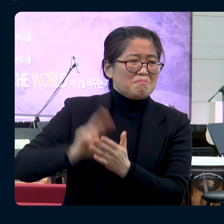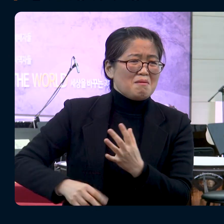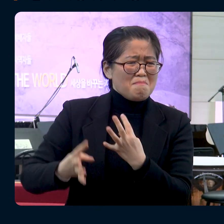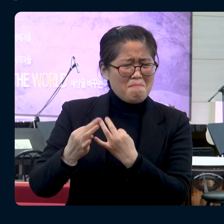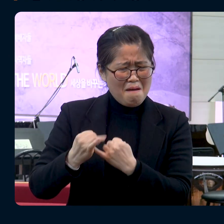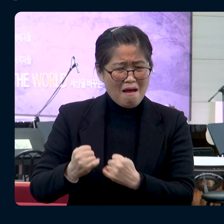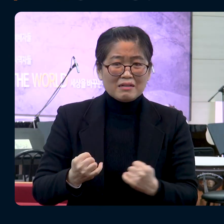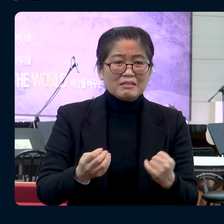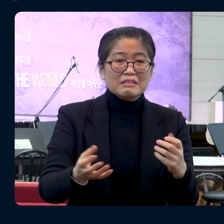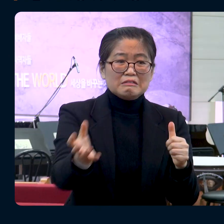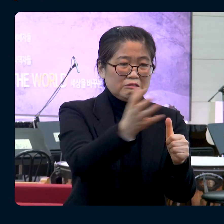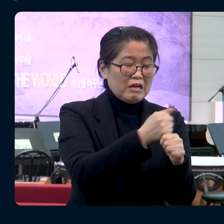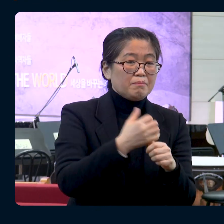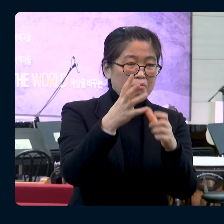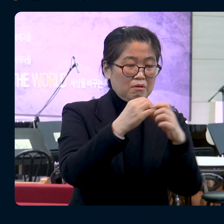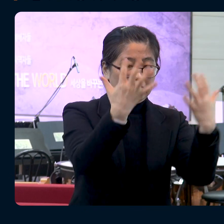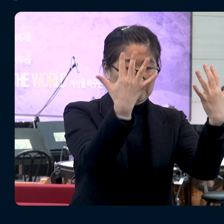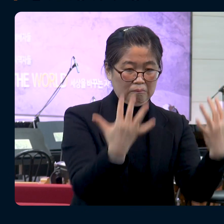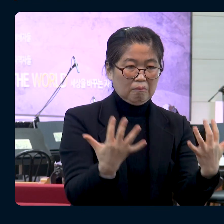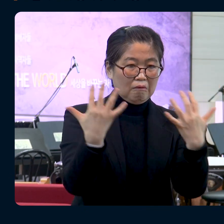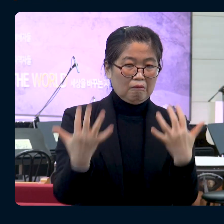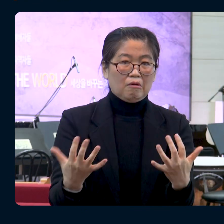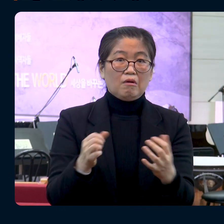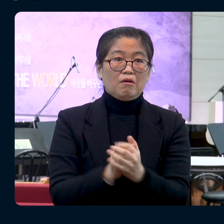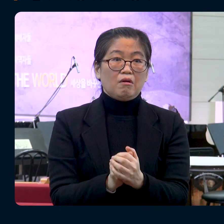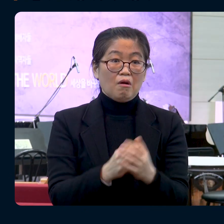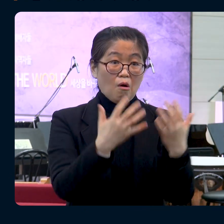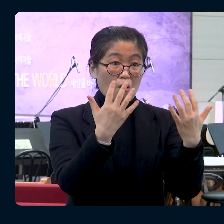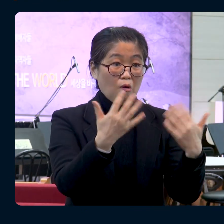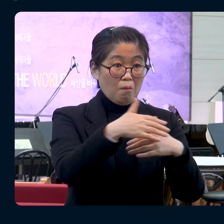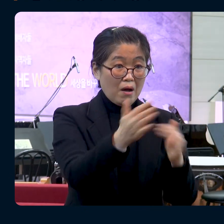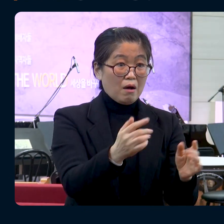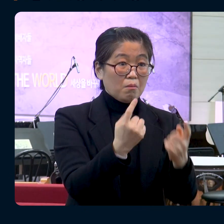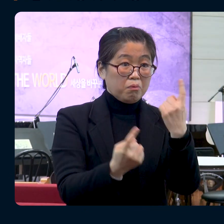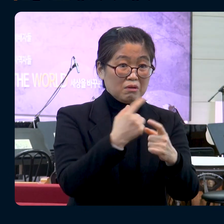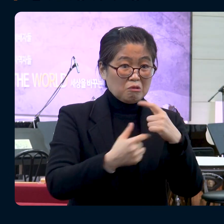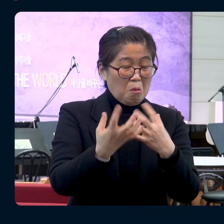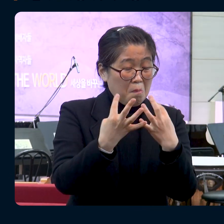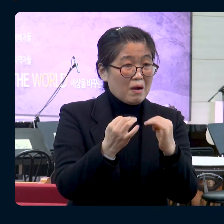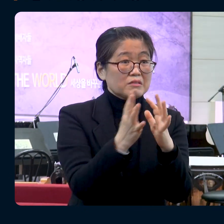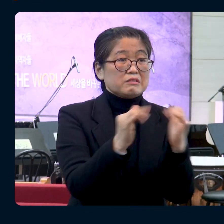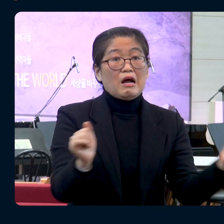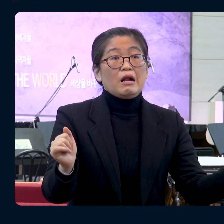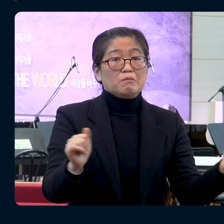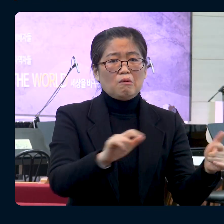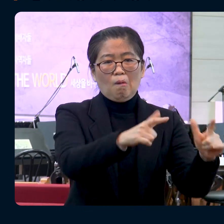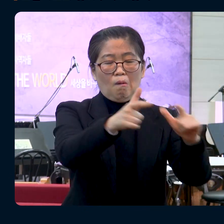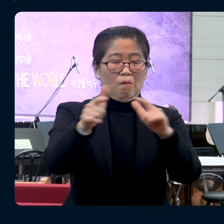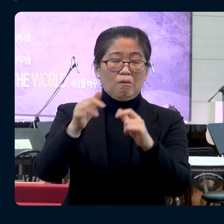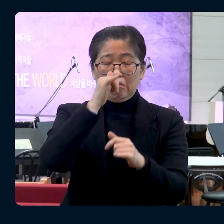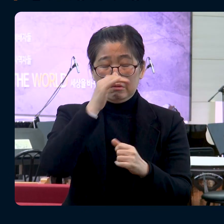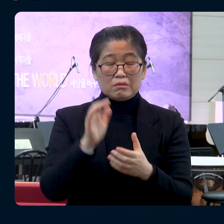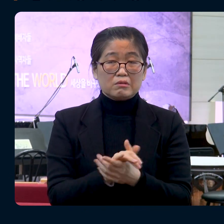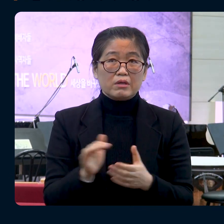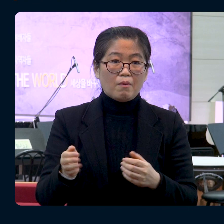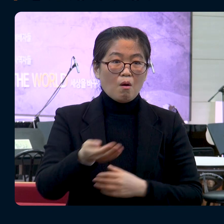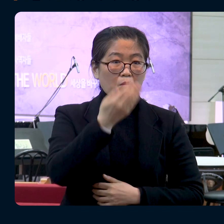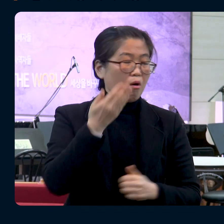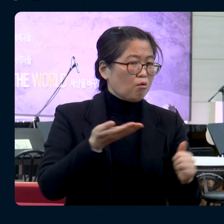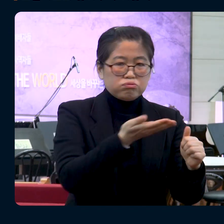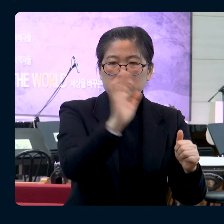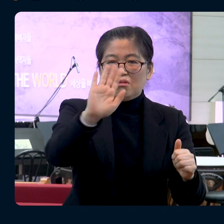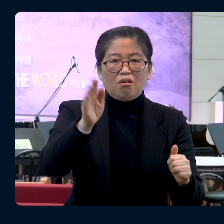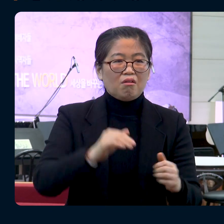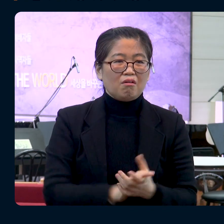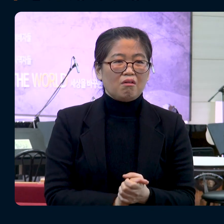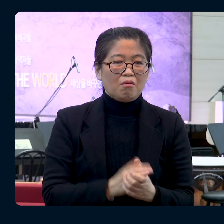들어온 애들이 많으니까, 그러니까 그 교도소 수용 인원보다 훨씬 많은 사람이 들어가는 거예요. 그런데 일단 교도소 안에서 뭐예요?